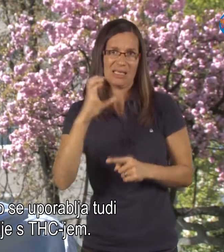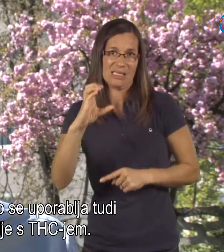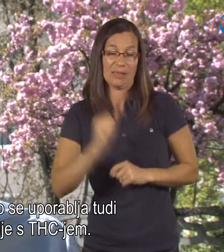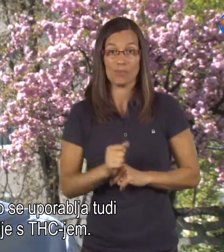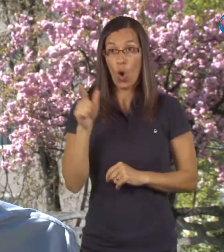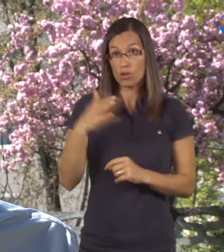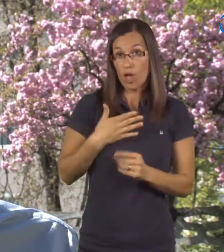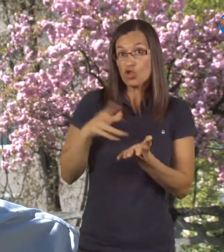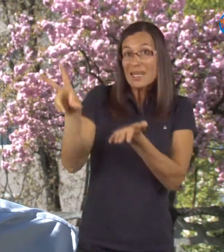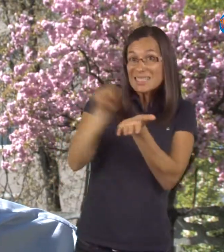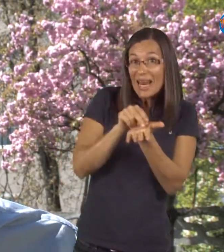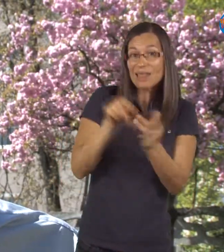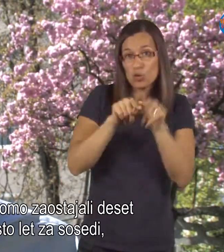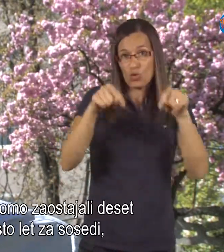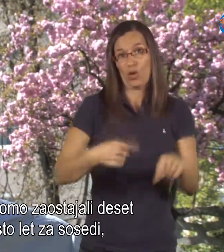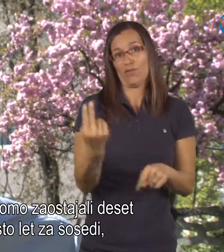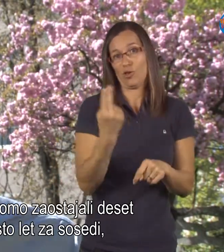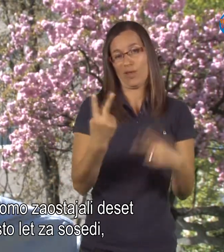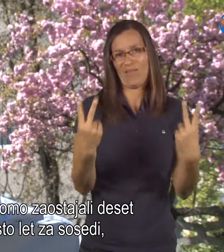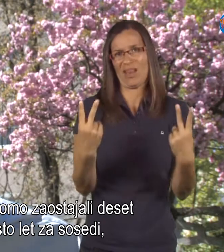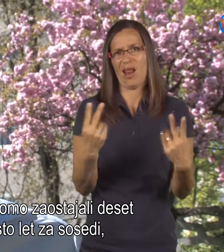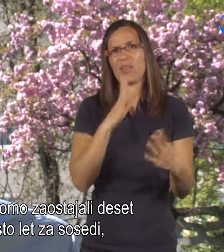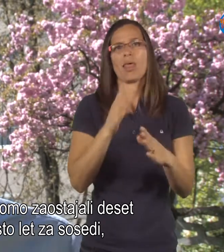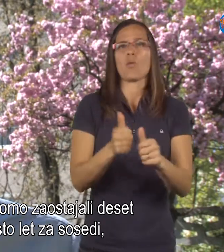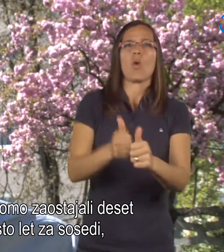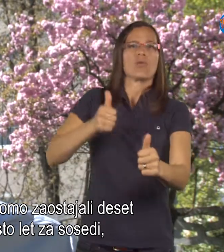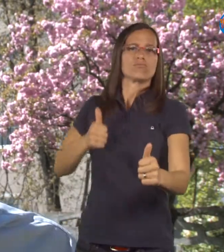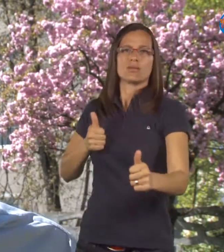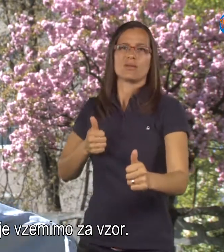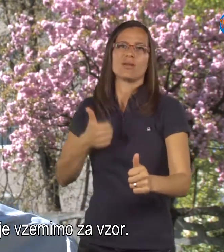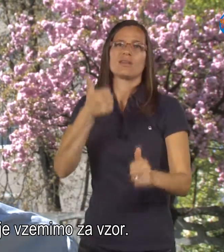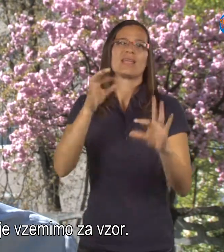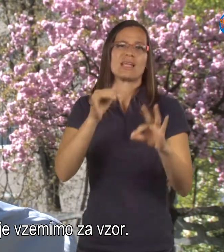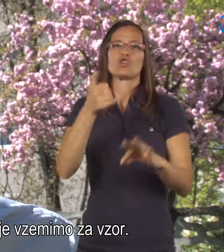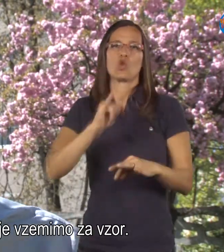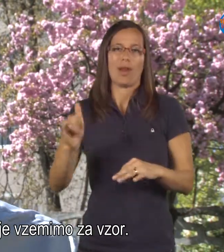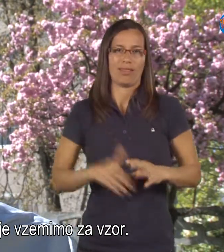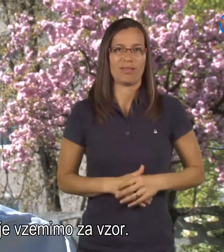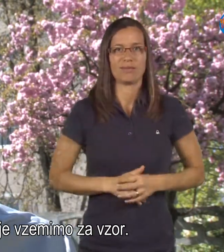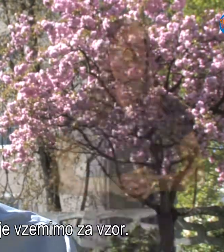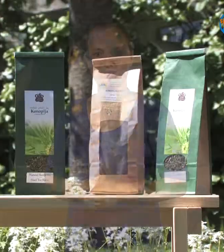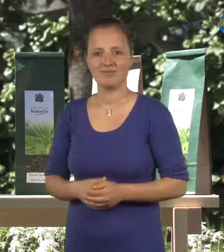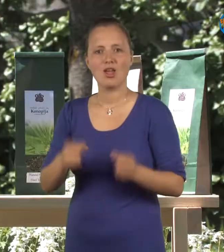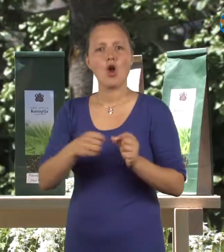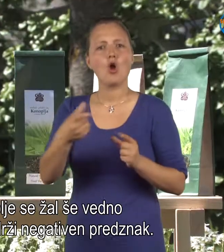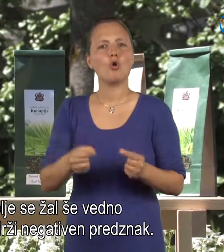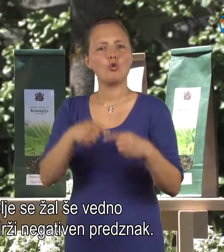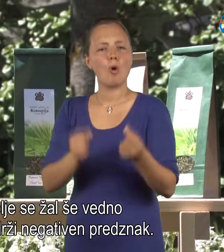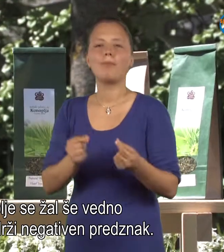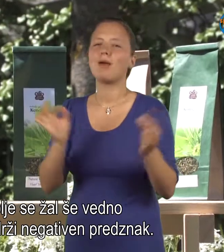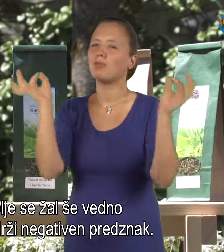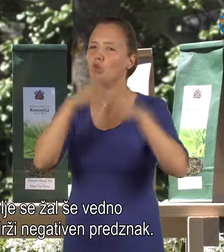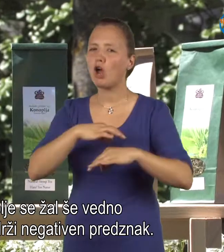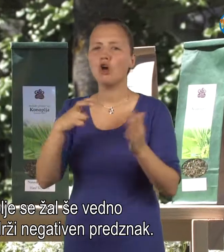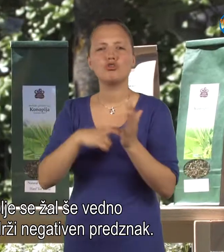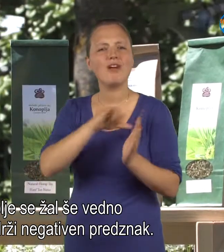s THC-jem. In oni so nam v bistvu zgled, da bi tudi v Sloveniji to prinesli, da ne bomo za časom 10-100 let. Konoplje se